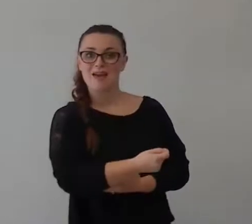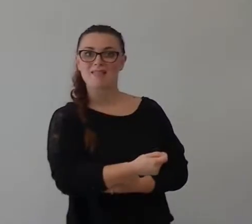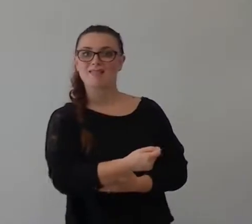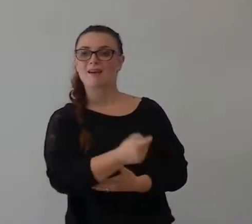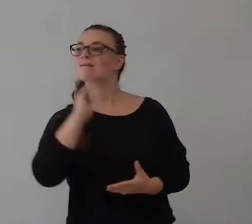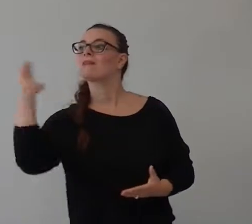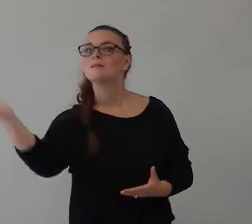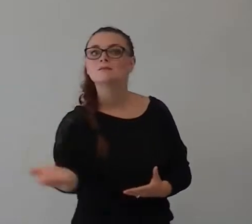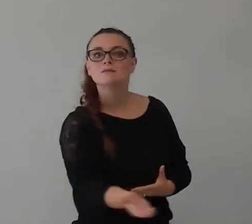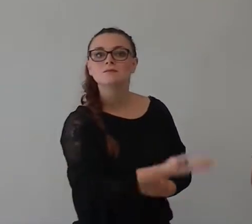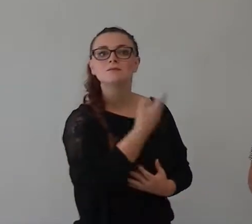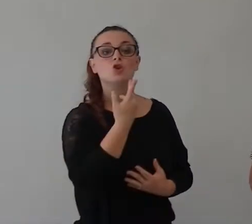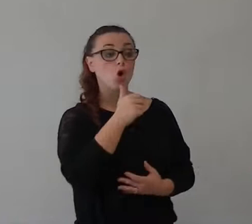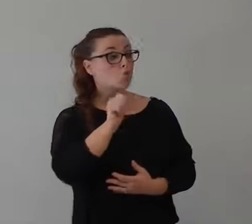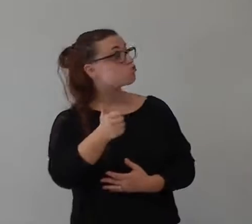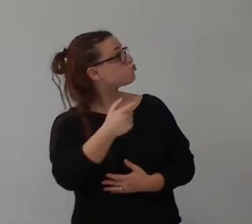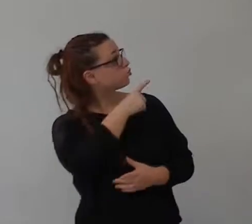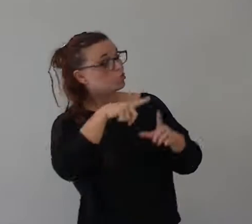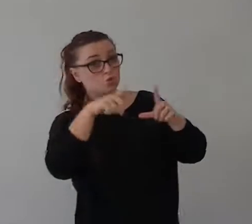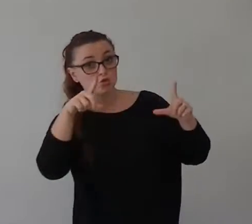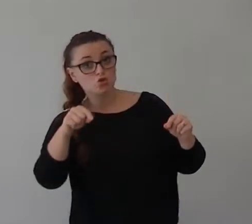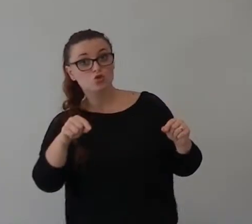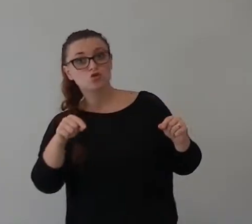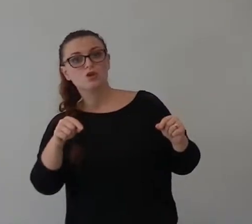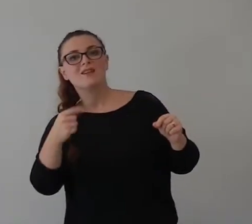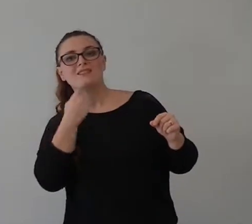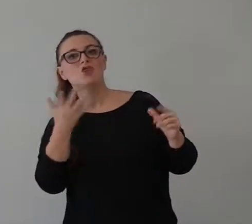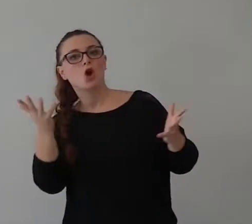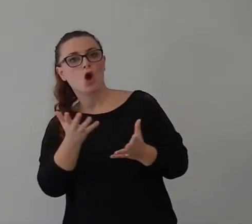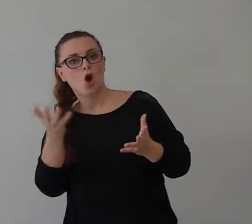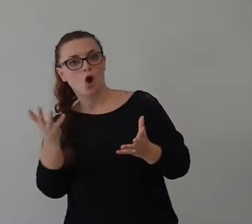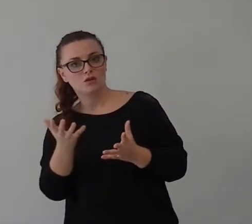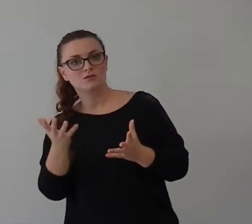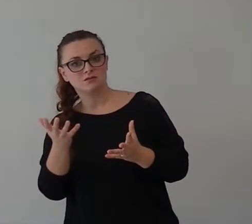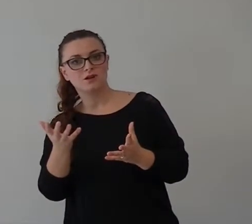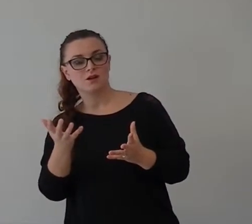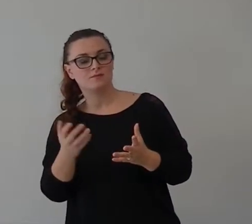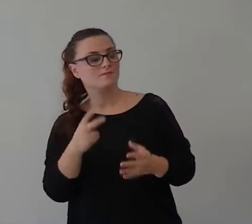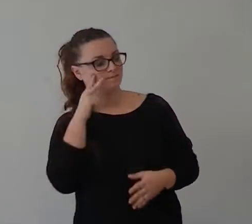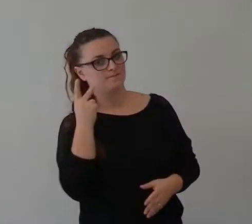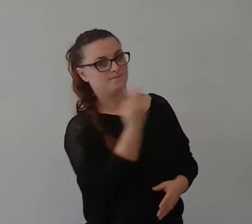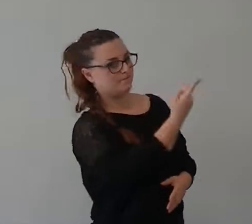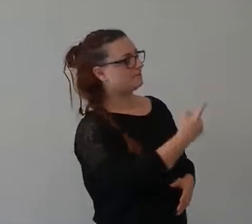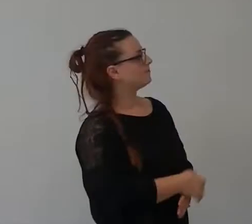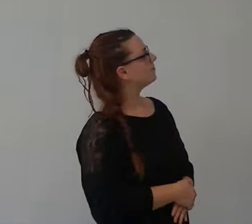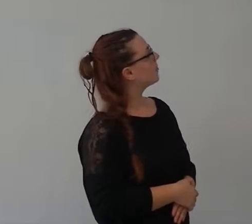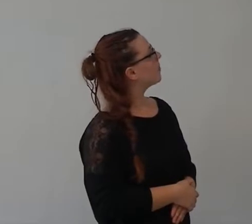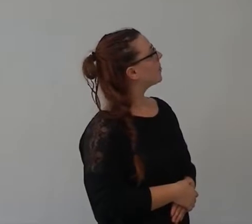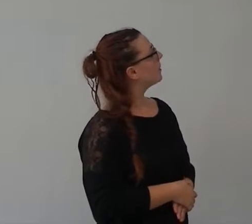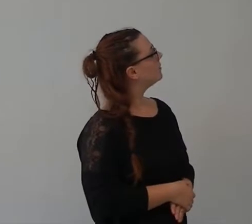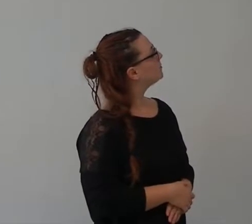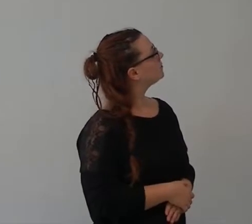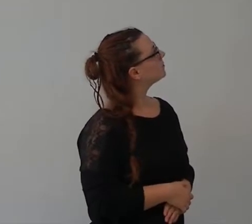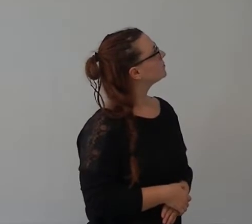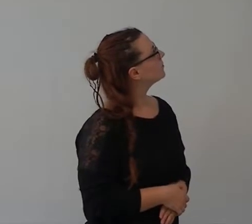11. Mi è stato riferito tutto quello che hai fatto per tuo suocero dopo la morte di tuo marito. E come hai abbandonato tuo padre, tua madre